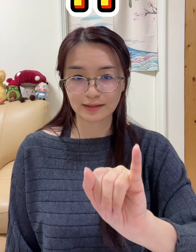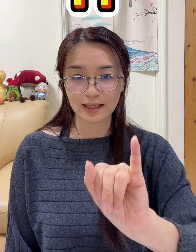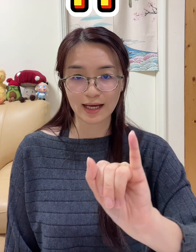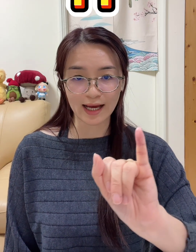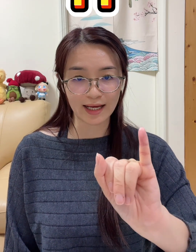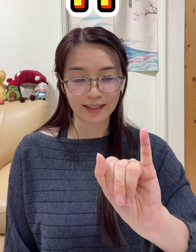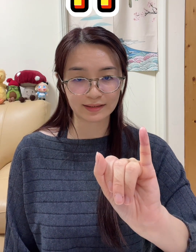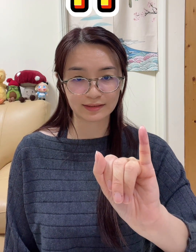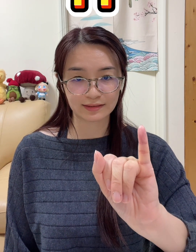I